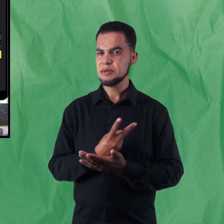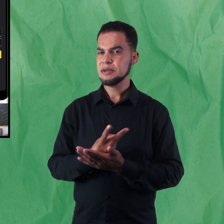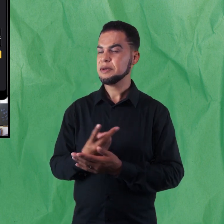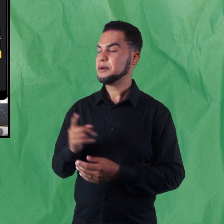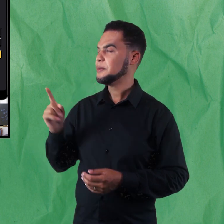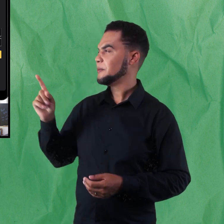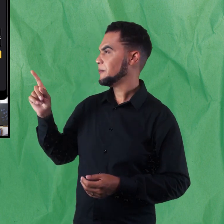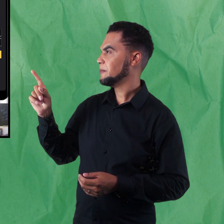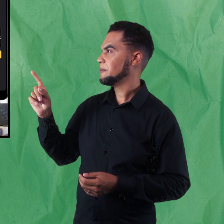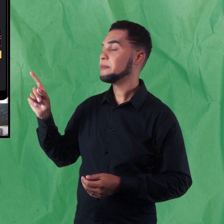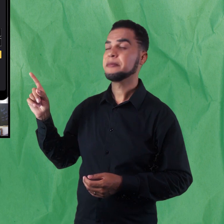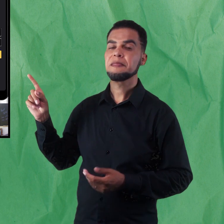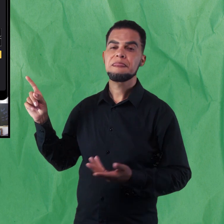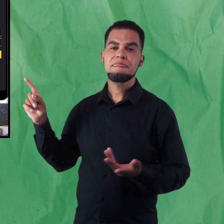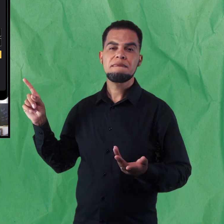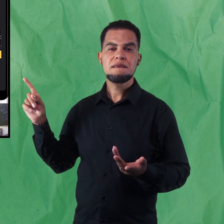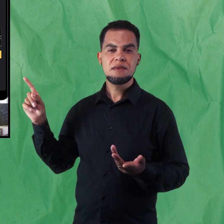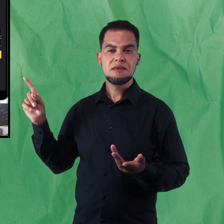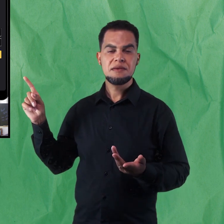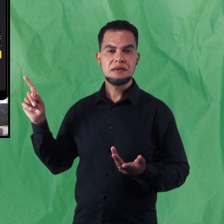error.code, né, for